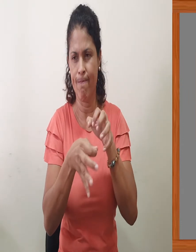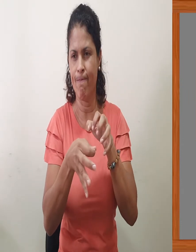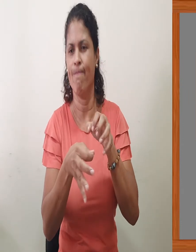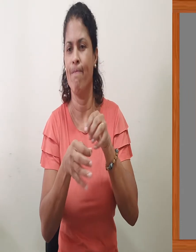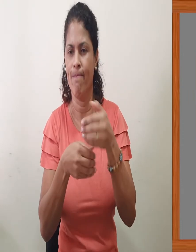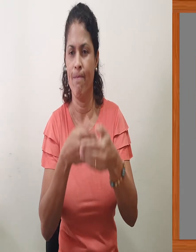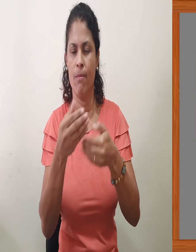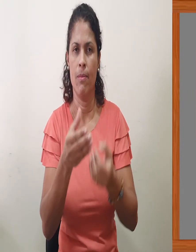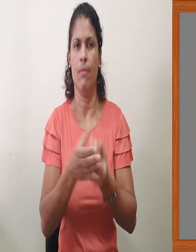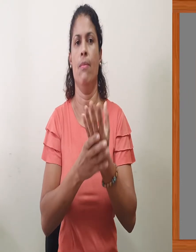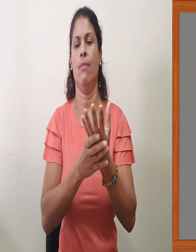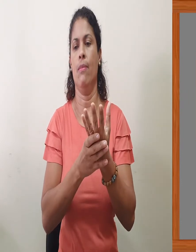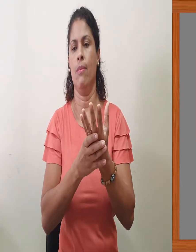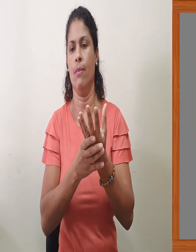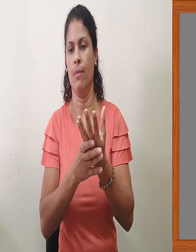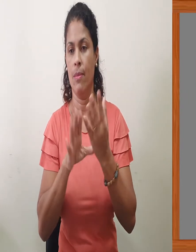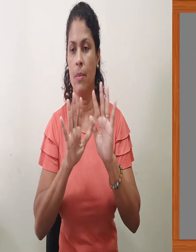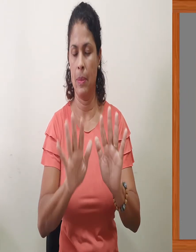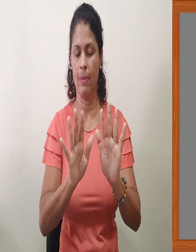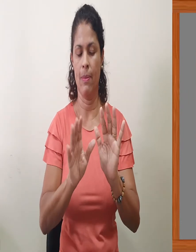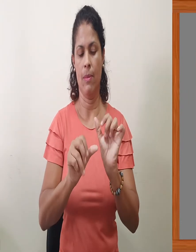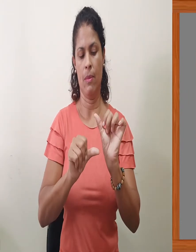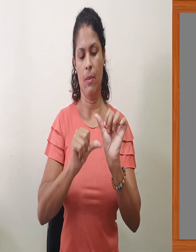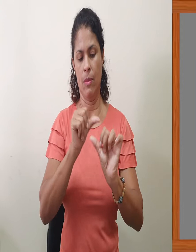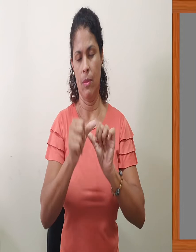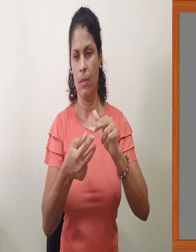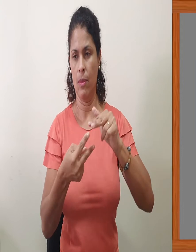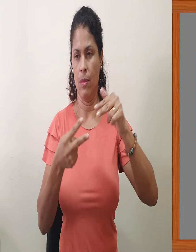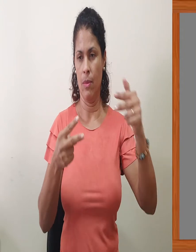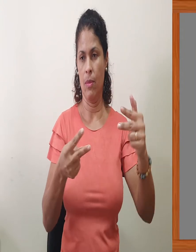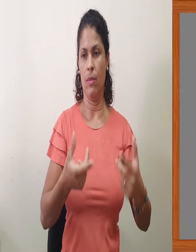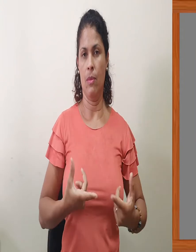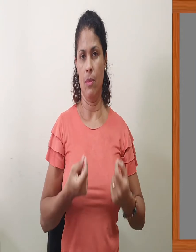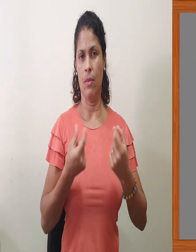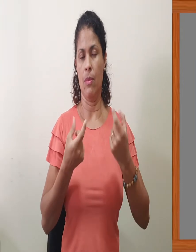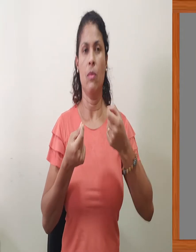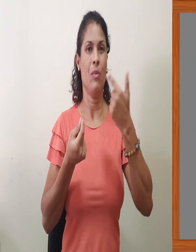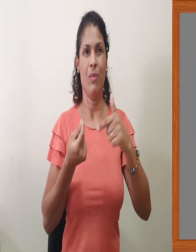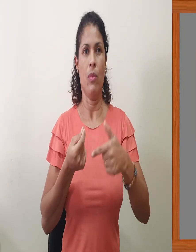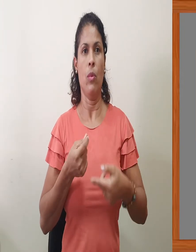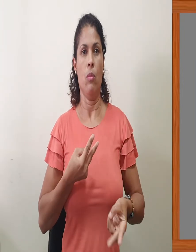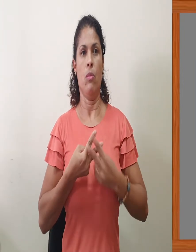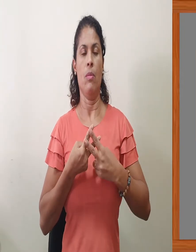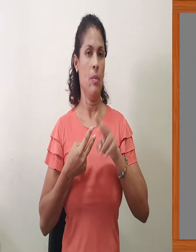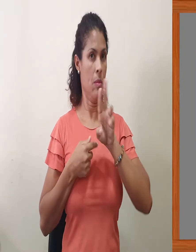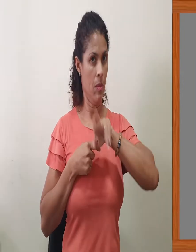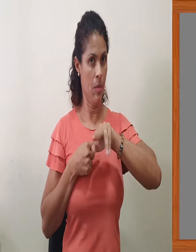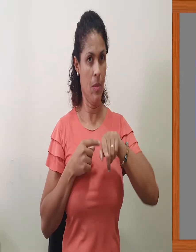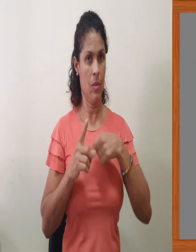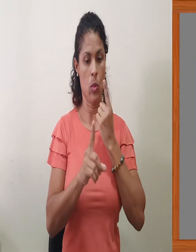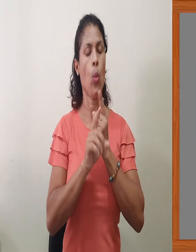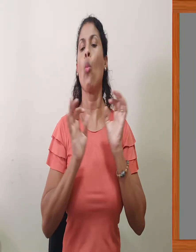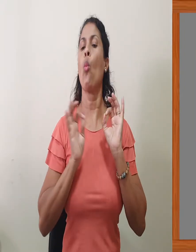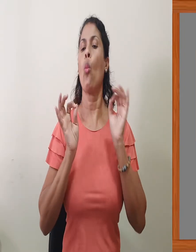No processo de iniciação, os agentes carcinogênicos, os chamados oncoiniciadores,